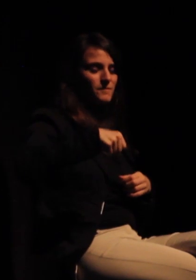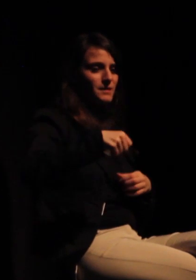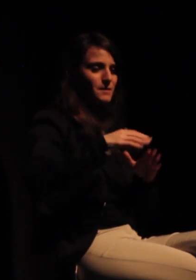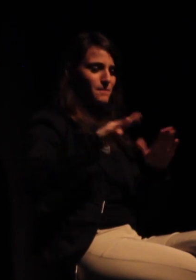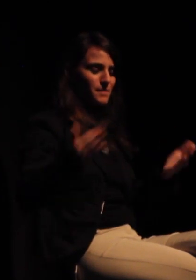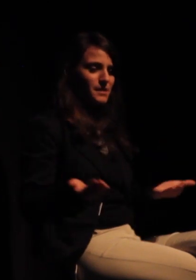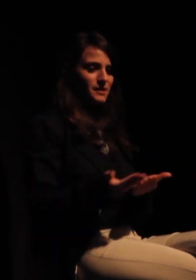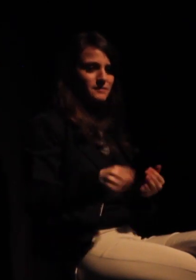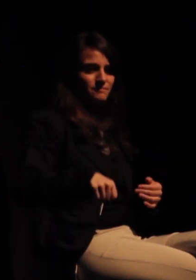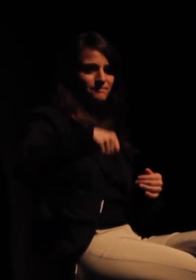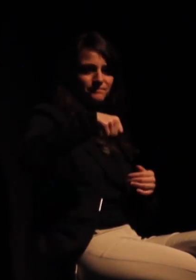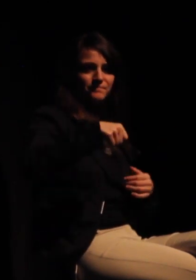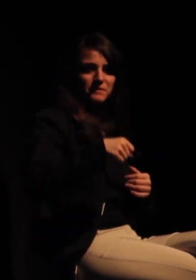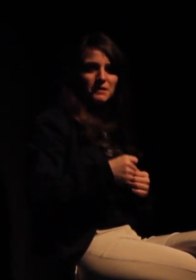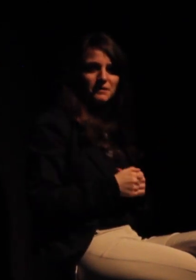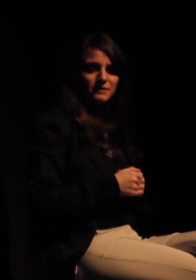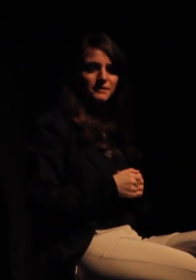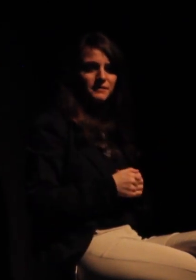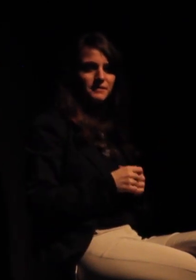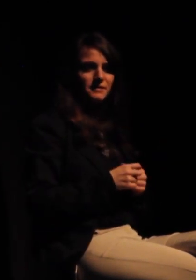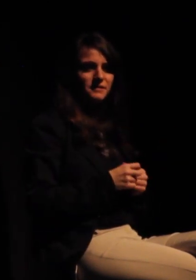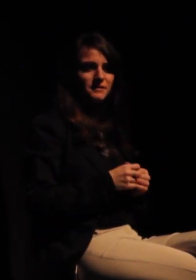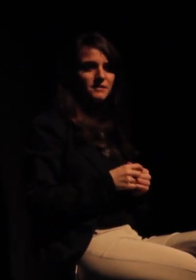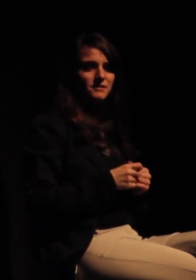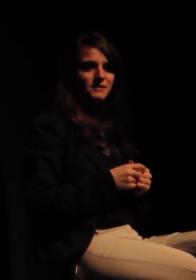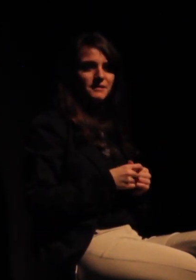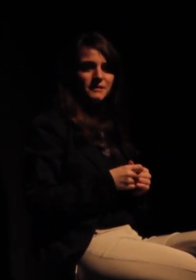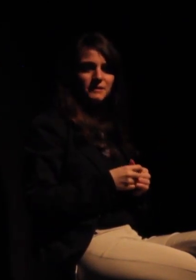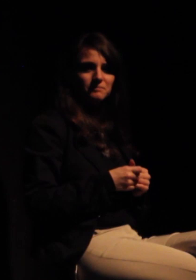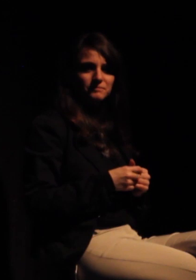rápidas. Fui, a moça falou, o senhor sobe aqui em Congonhas?